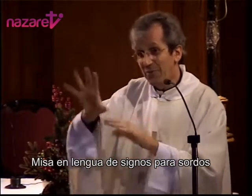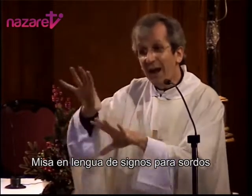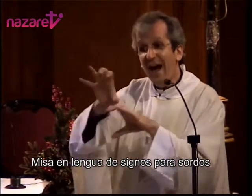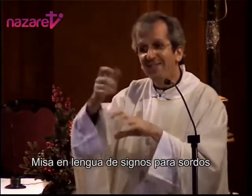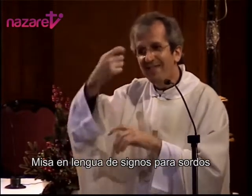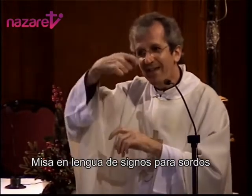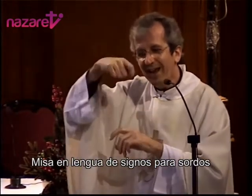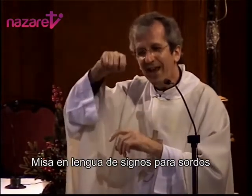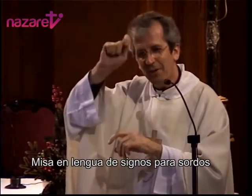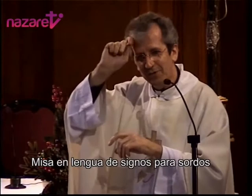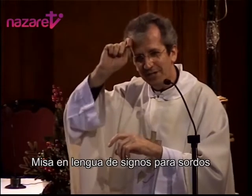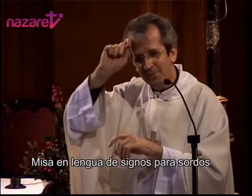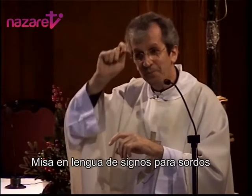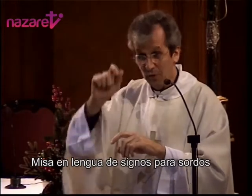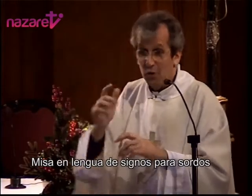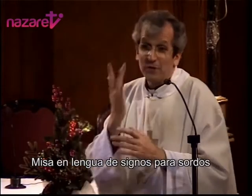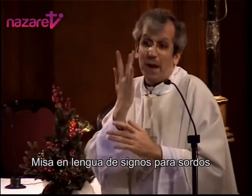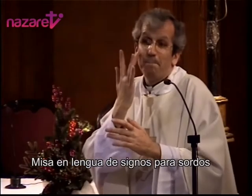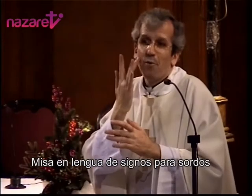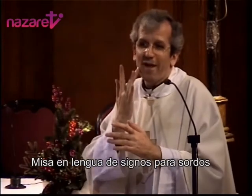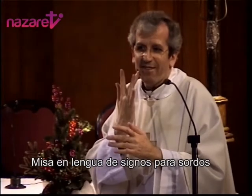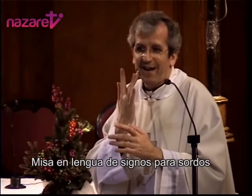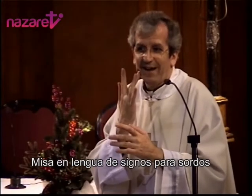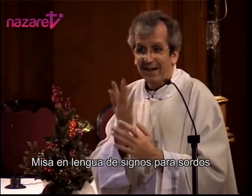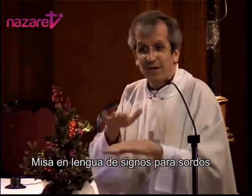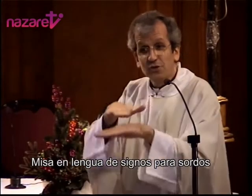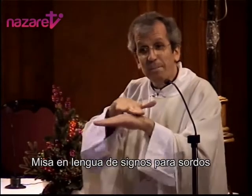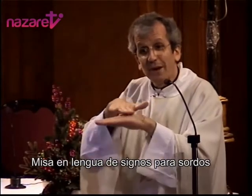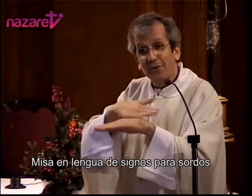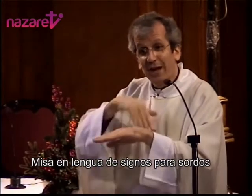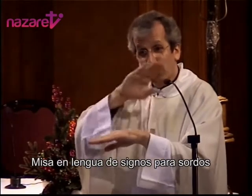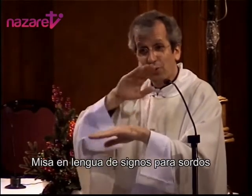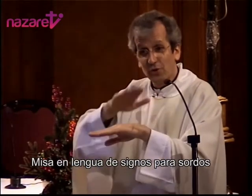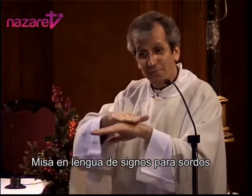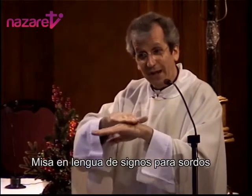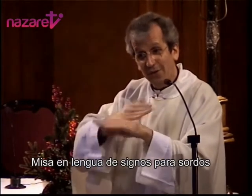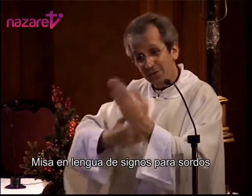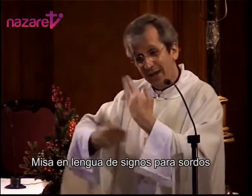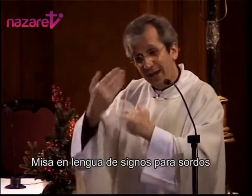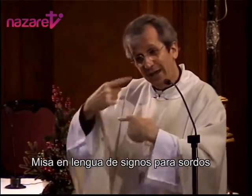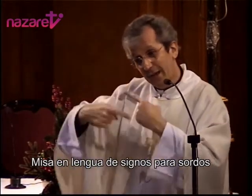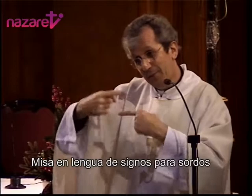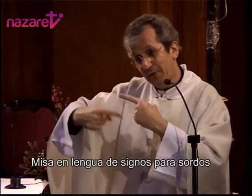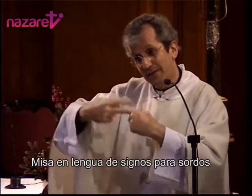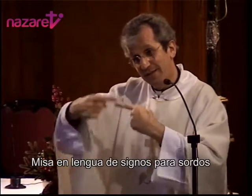a entender el bautismo como esa pureza que nos perdona todos los pecados, el que por